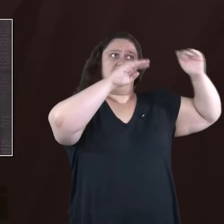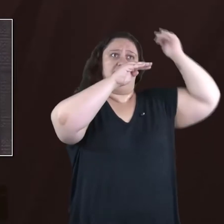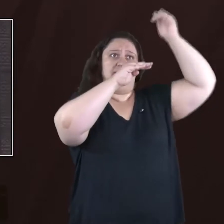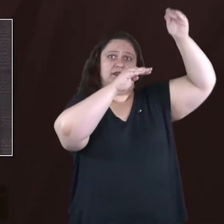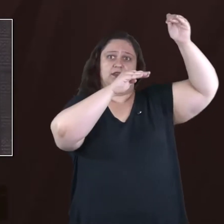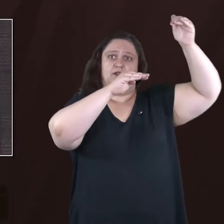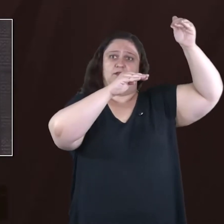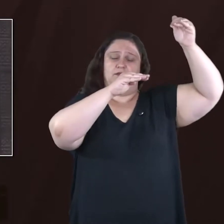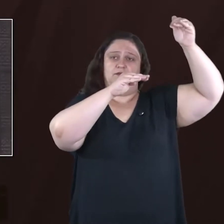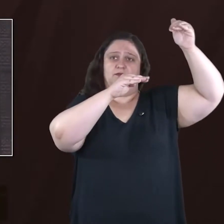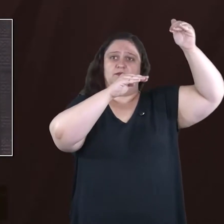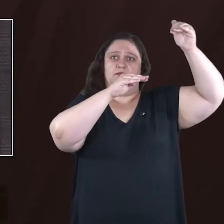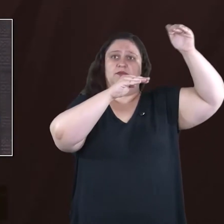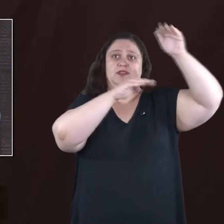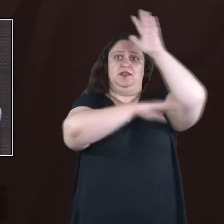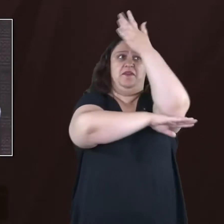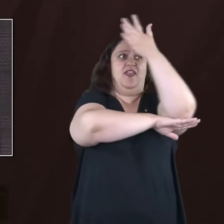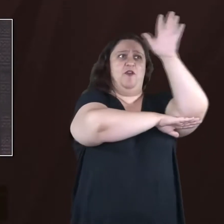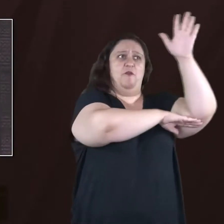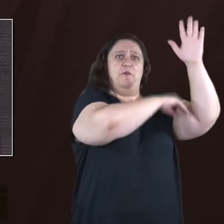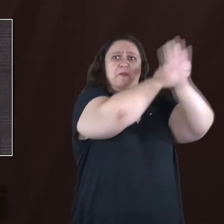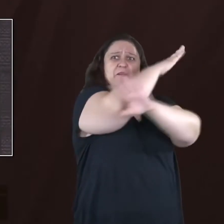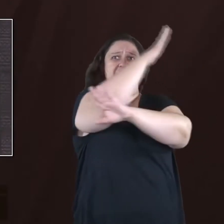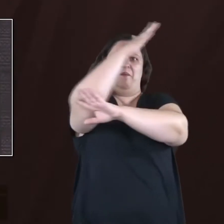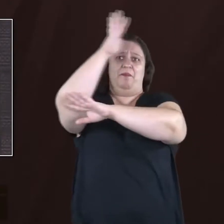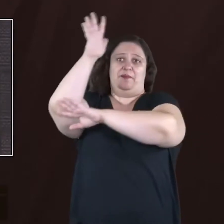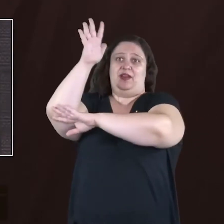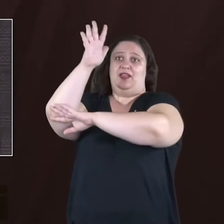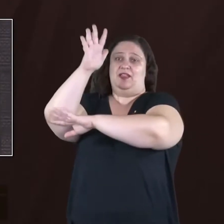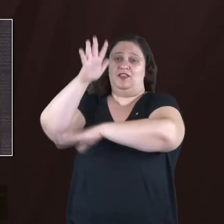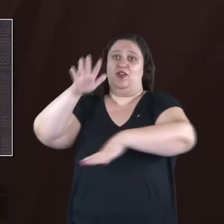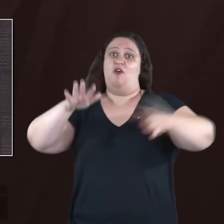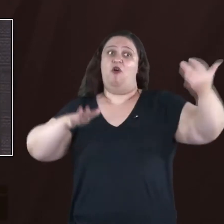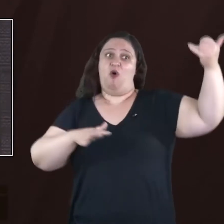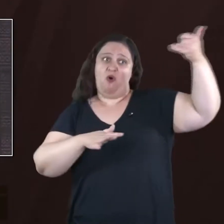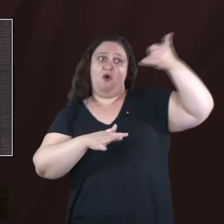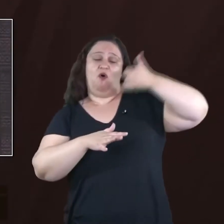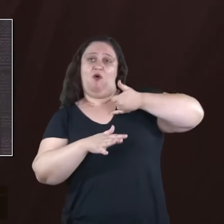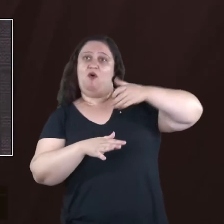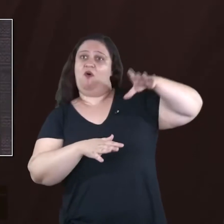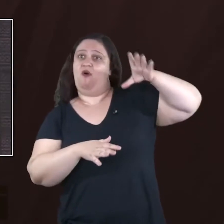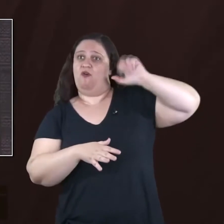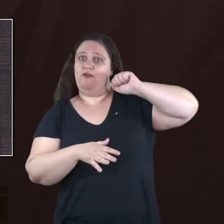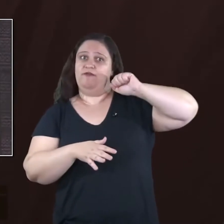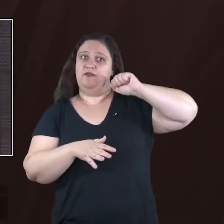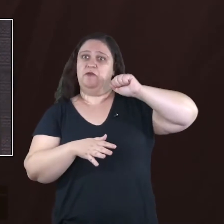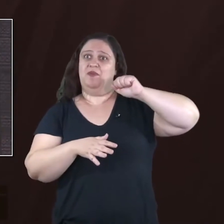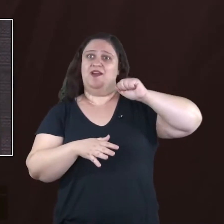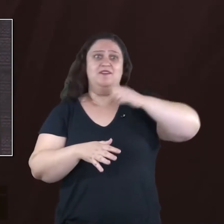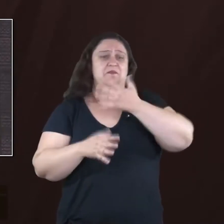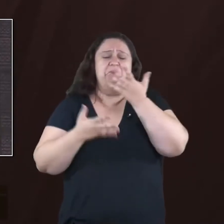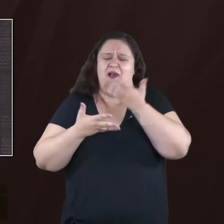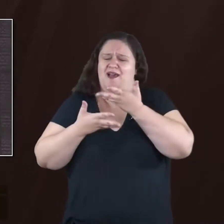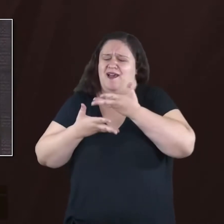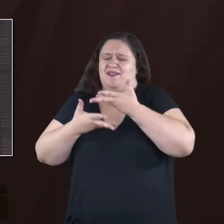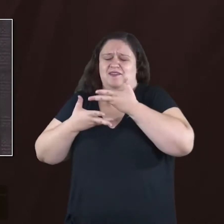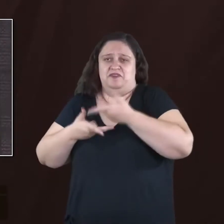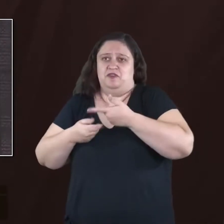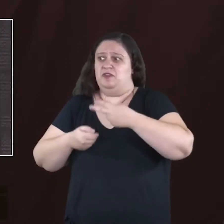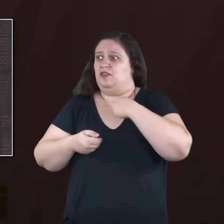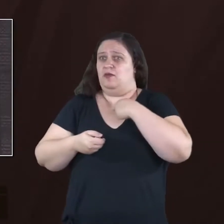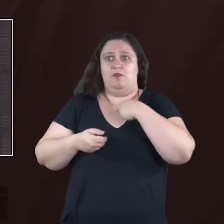paraíso e ouviu palavras inefáveis, as quais não é lícito ao homem referir. De